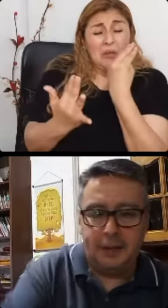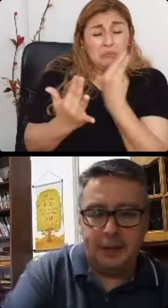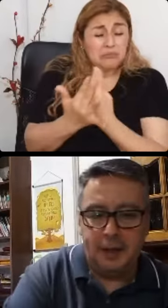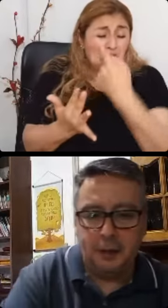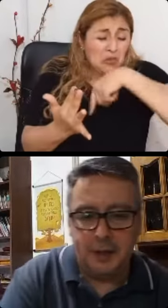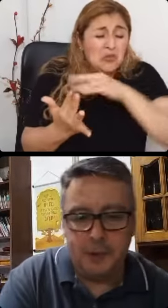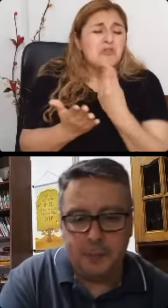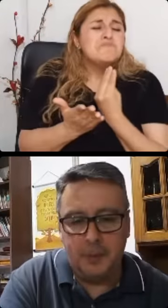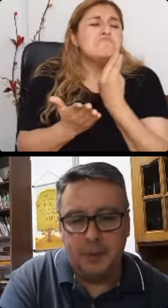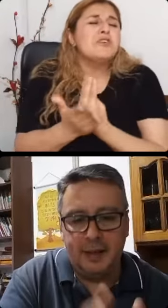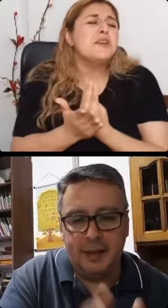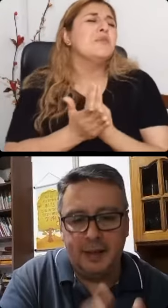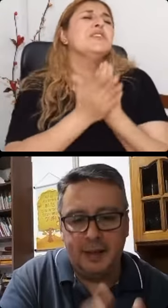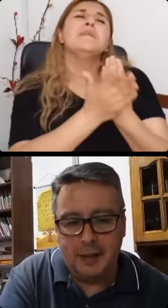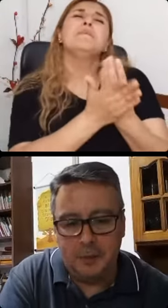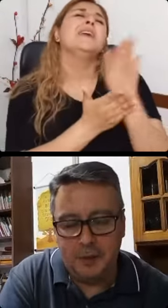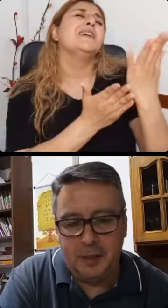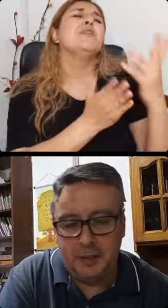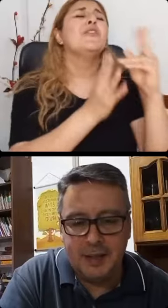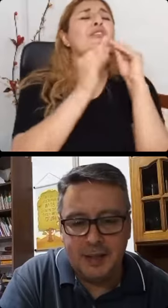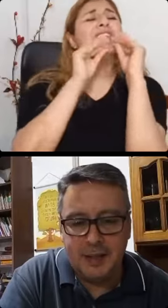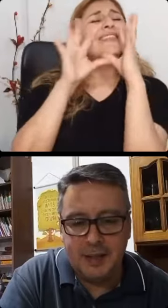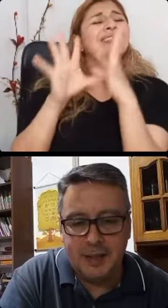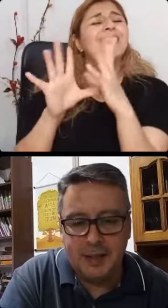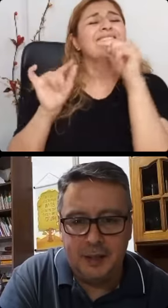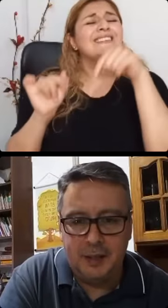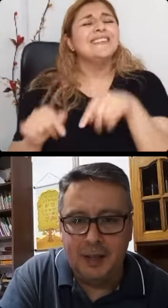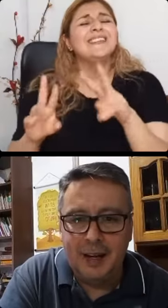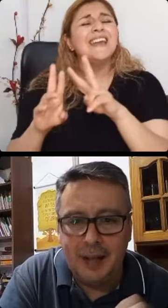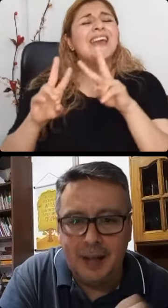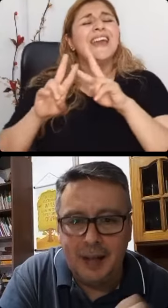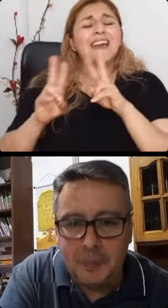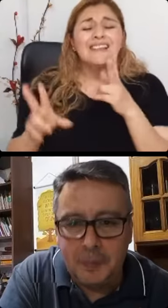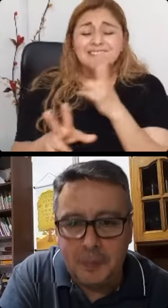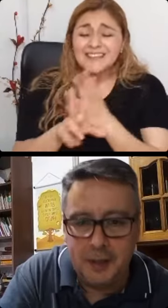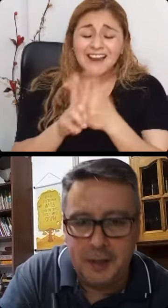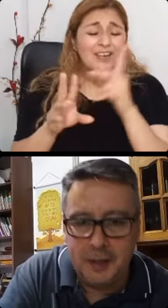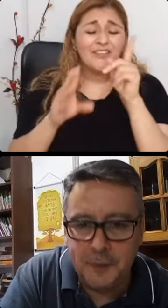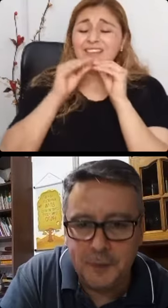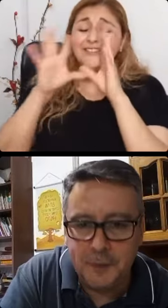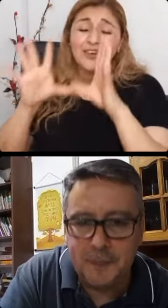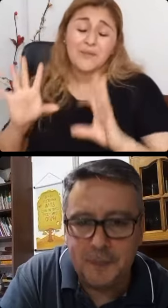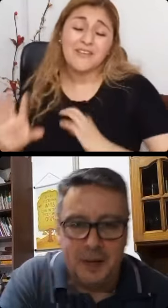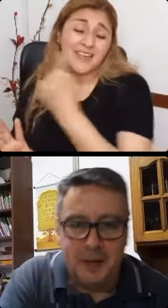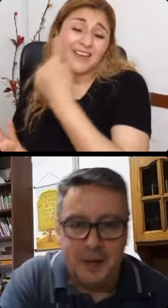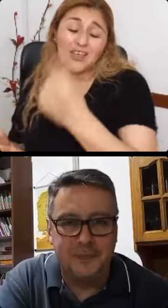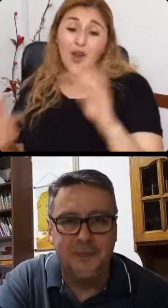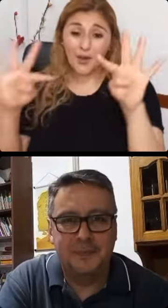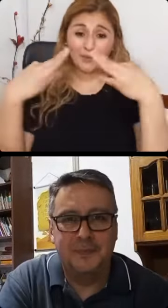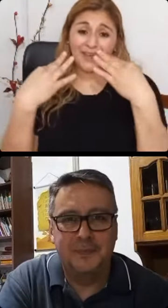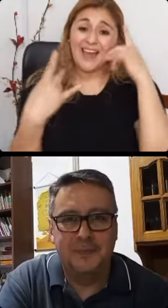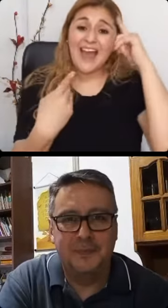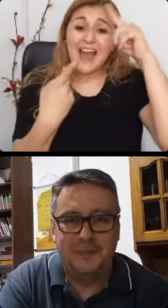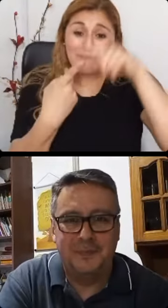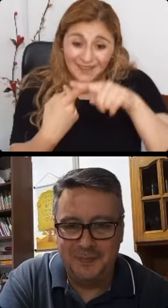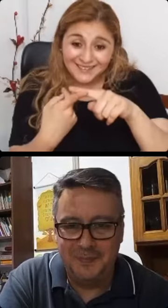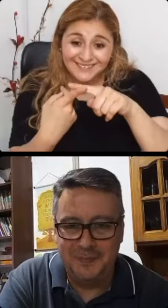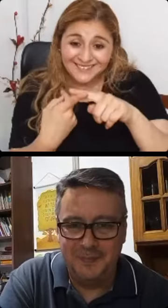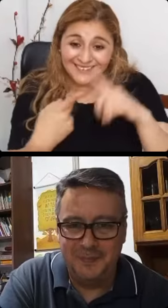este video Señor pedimos que esta charla que hemos tenido haya sido de bendición en el nombre de Jesús Amén